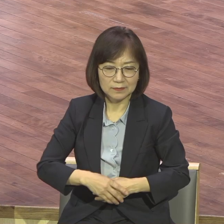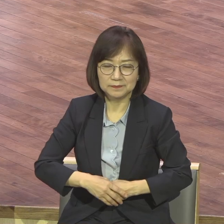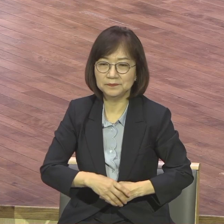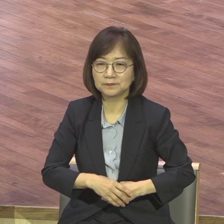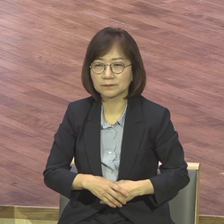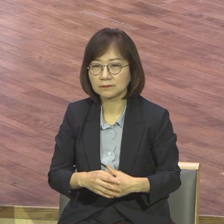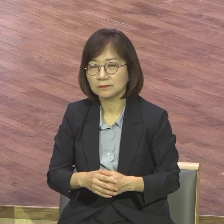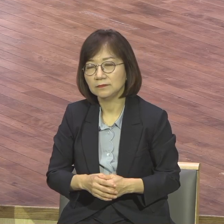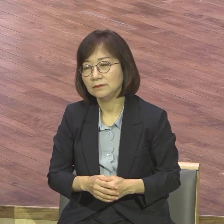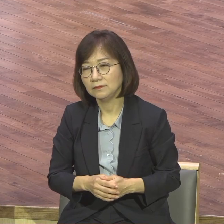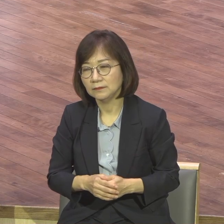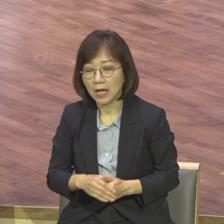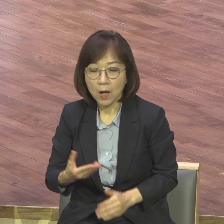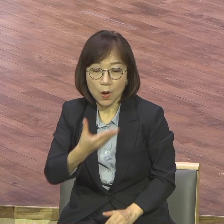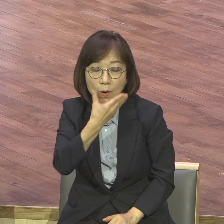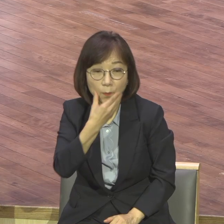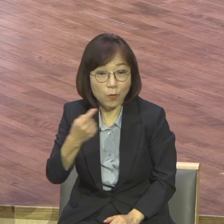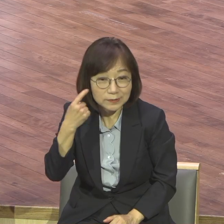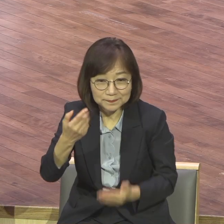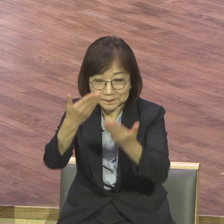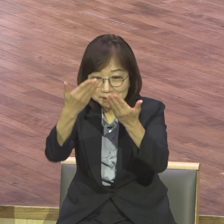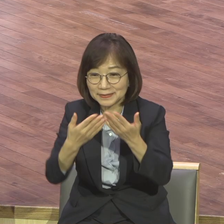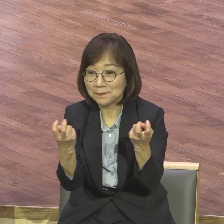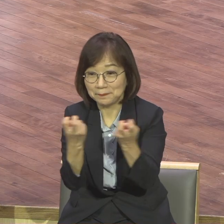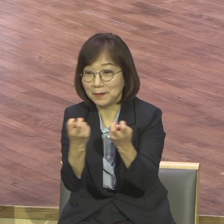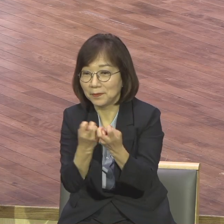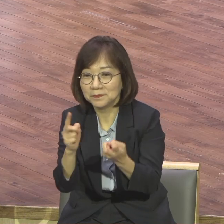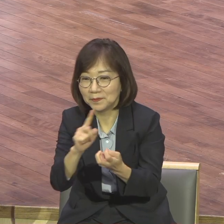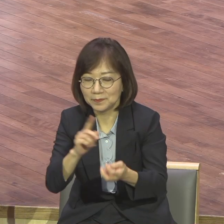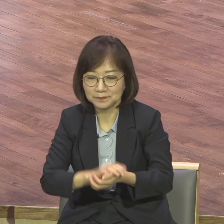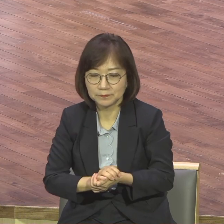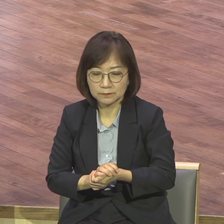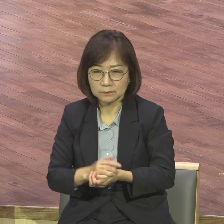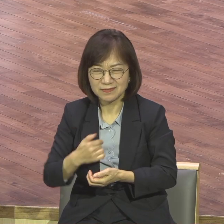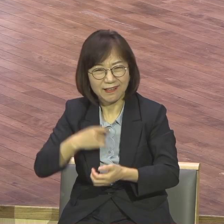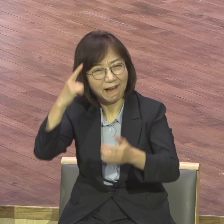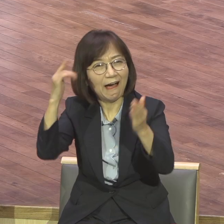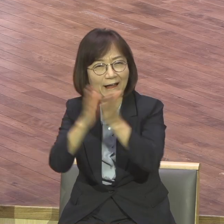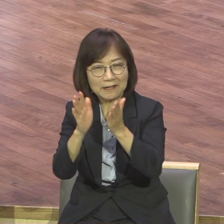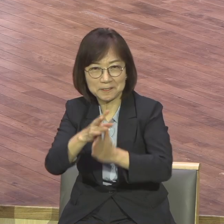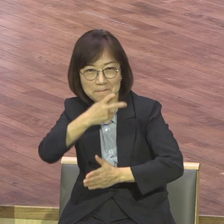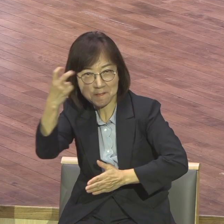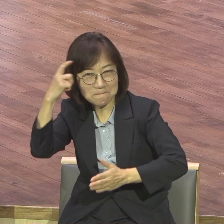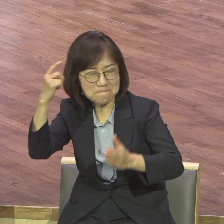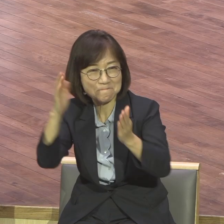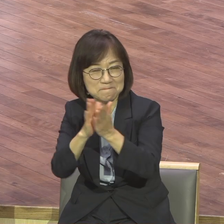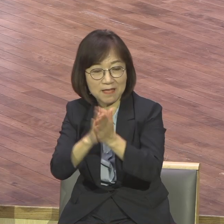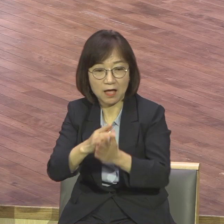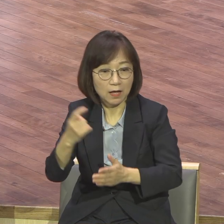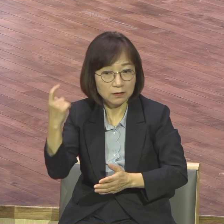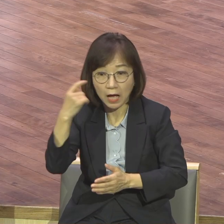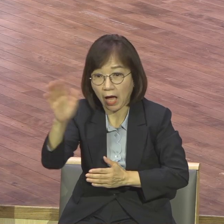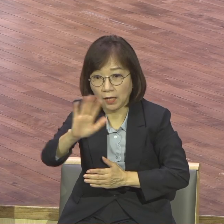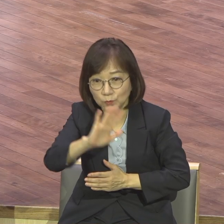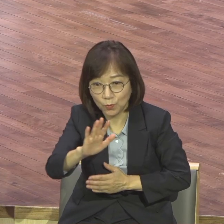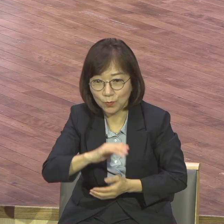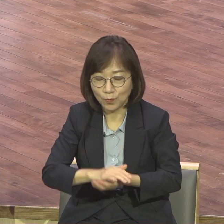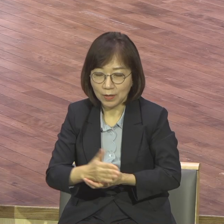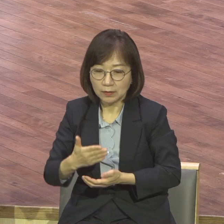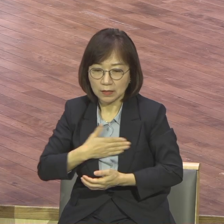통해서 복음을 듣게 된 것입니다. 누군가를 통해서 들었어요. 내가 복음을